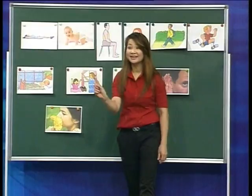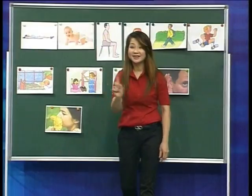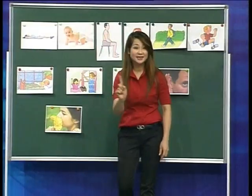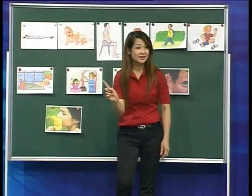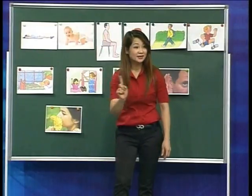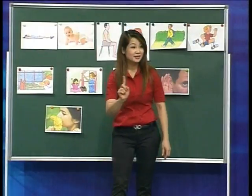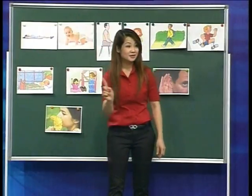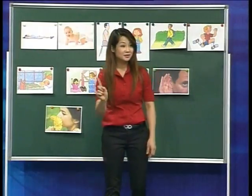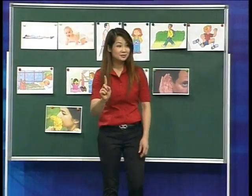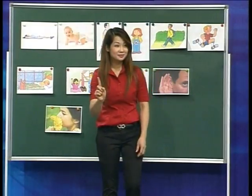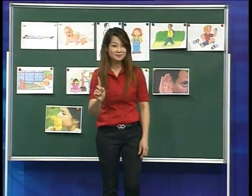Bức tranh này thể hiện hành động gì hả các em